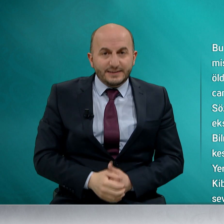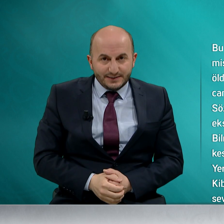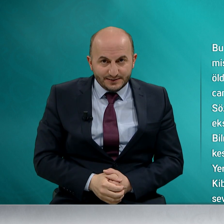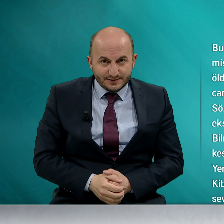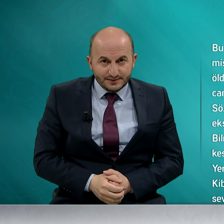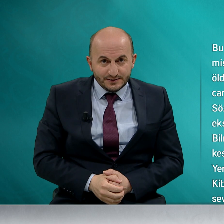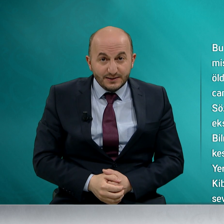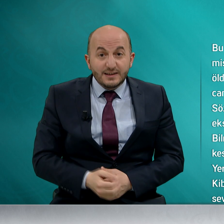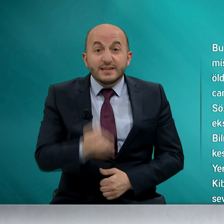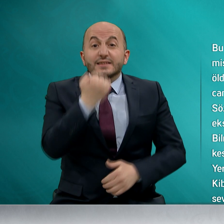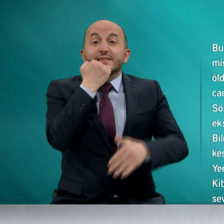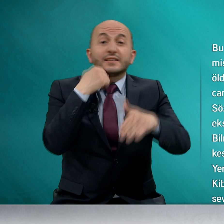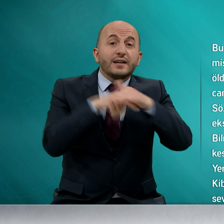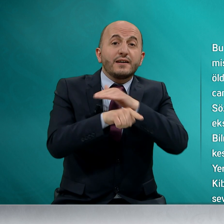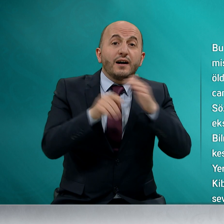öldürmemektir. Zinaya